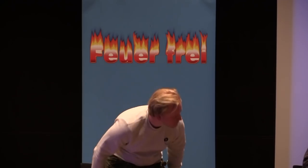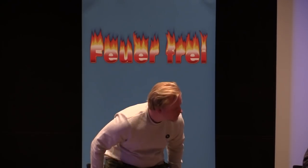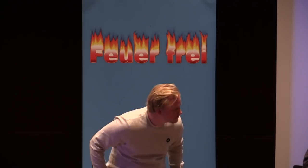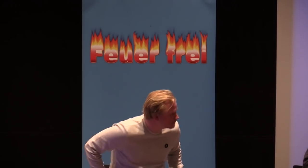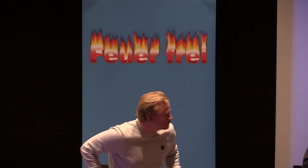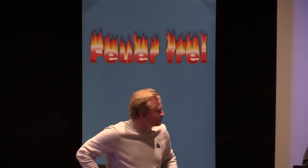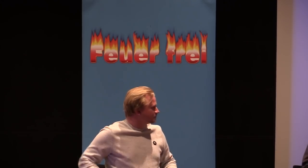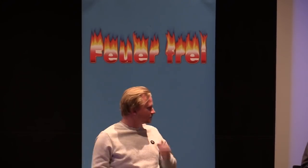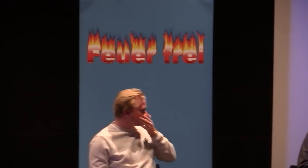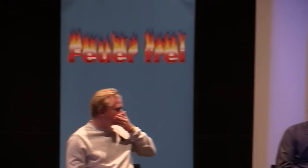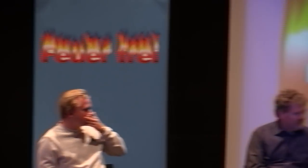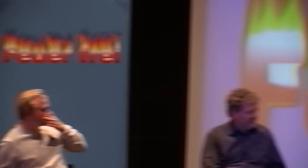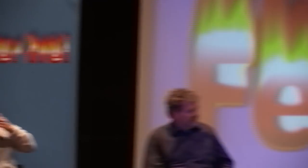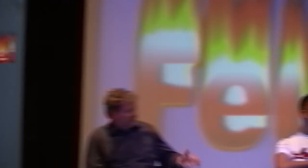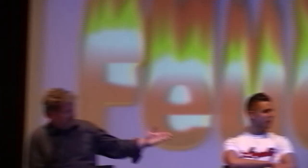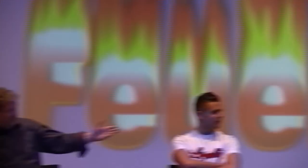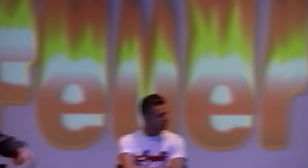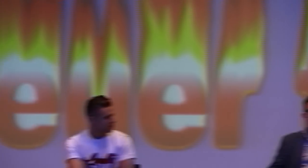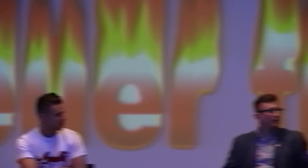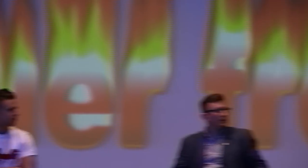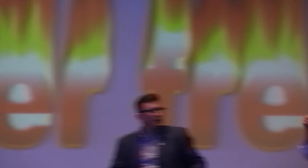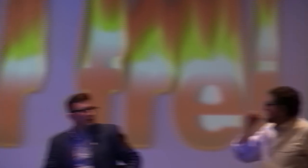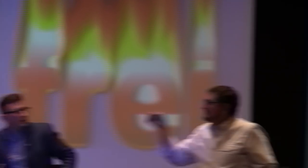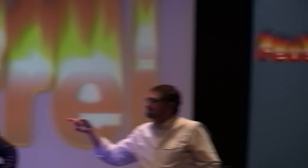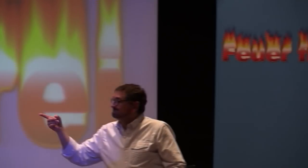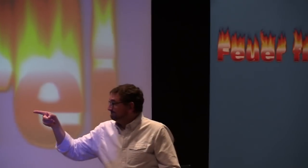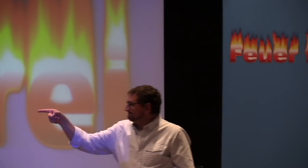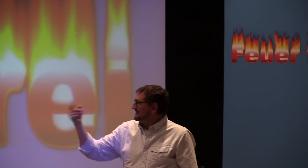machen wir nicht. Und da sitze ich natürlich dann auch und sage, dann mache ich nicht mehr mit.